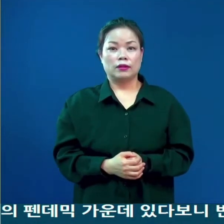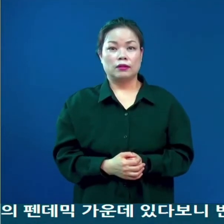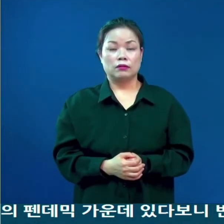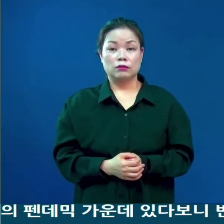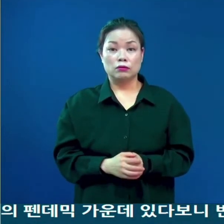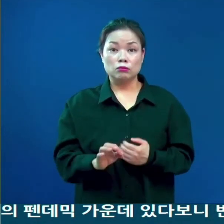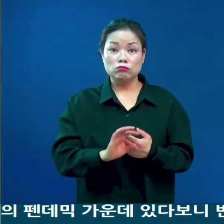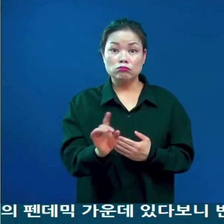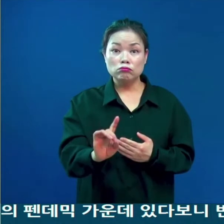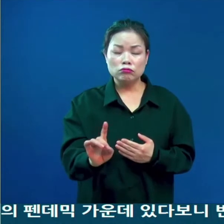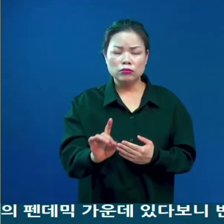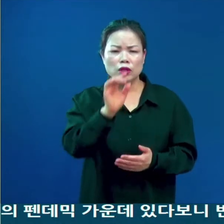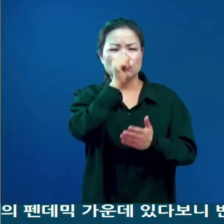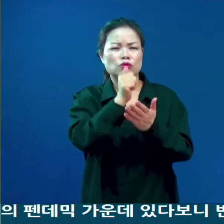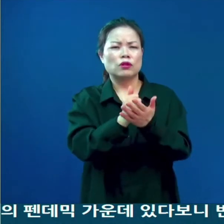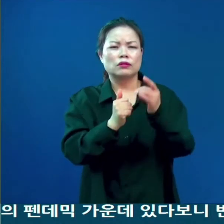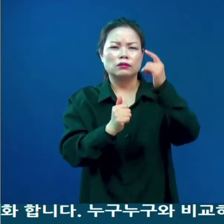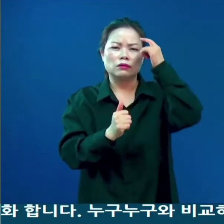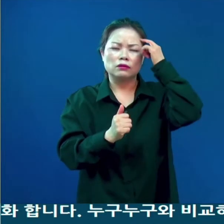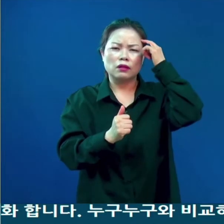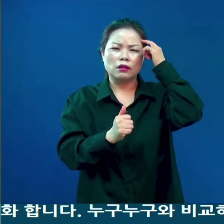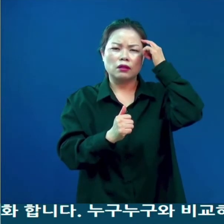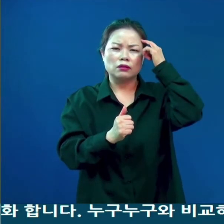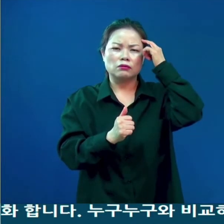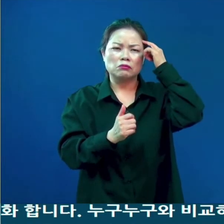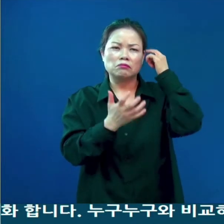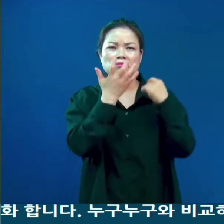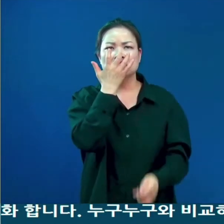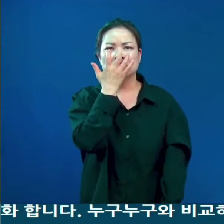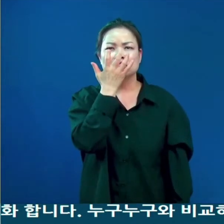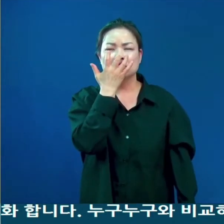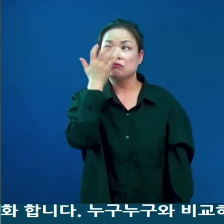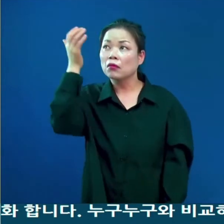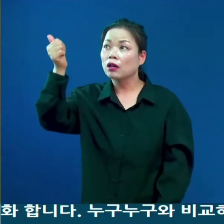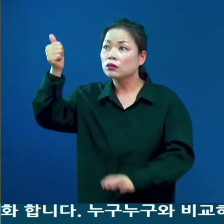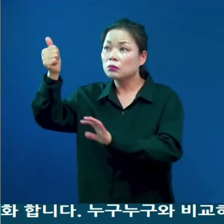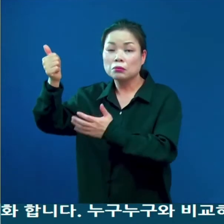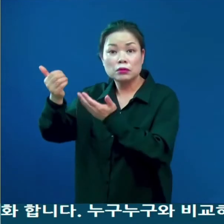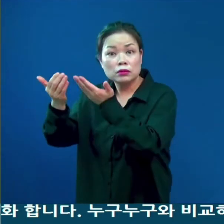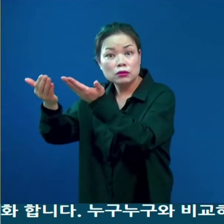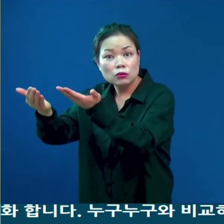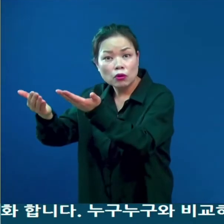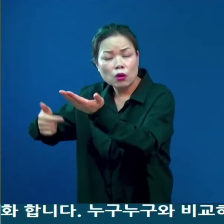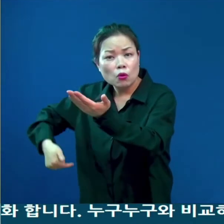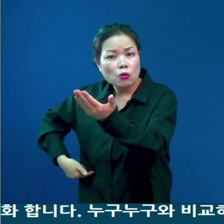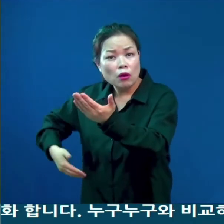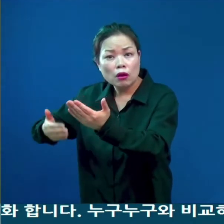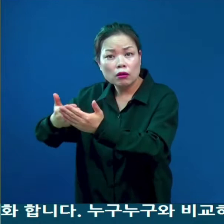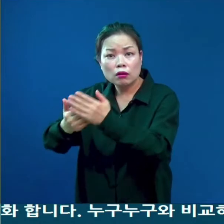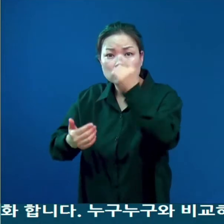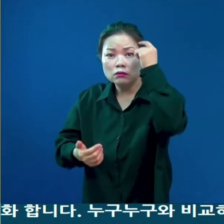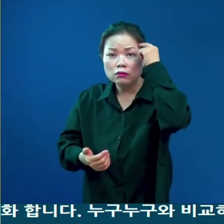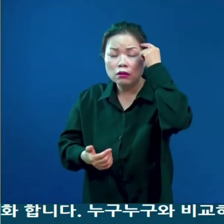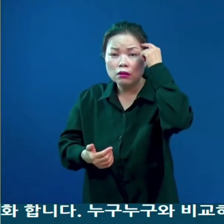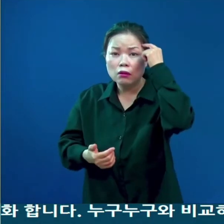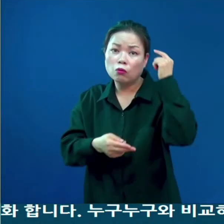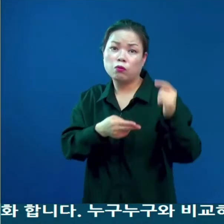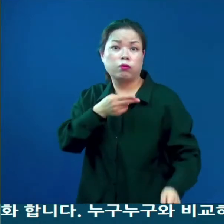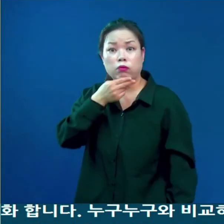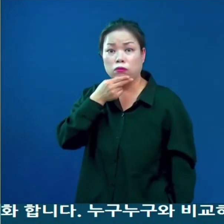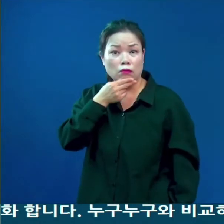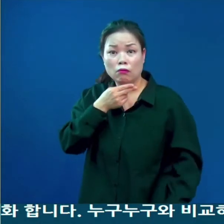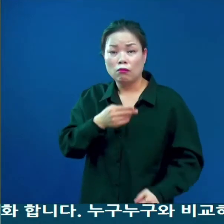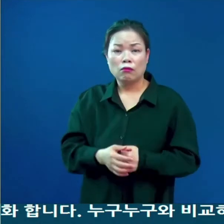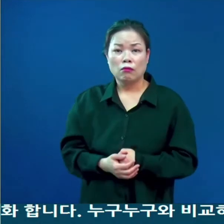그렇게 되면 어떻게 됩니까? 이 죄인식이 무뎌지게 되면은 이 죄를 하나님 앞에 내어놓고 회개할 생각을 안 하게 되는 거예요.